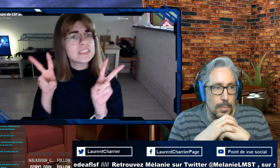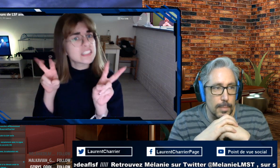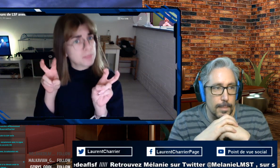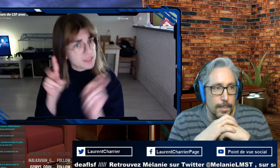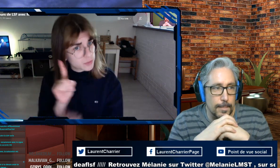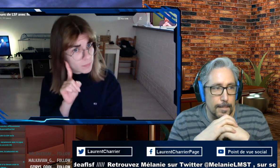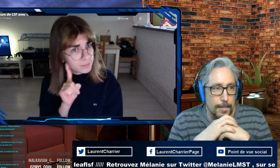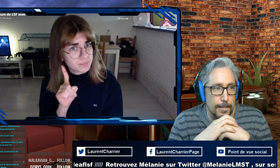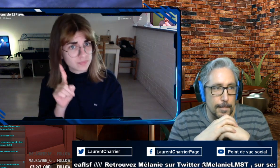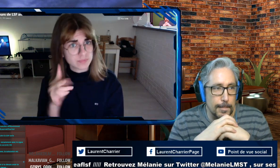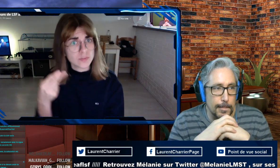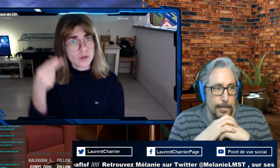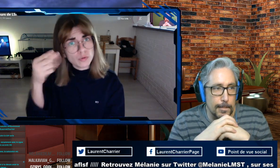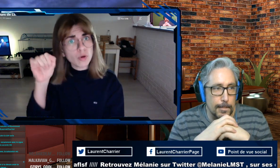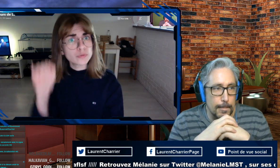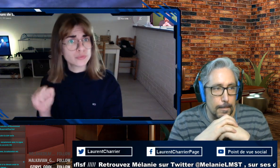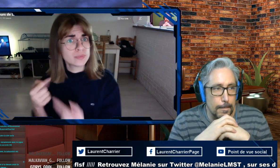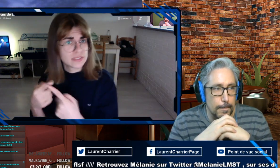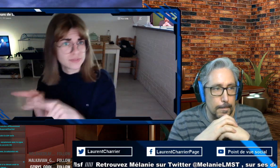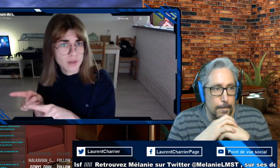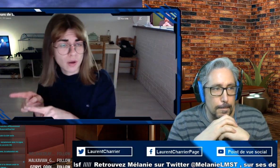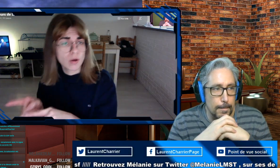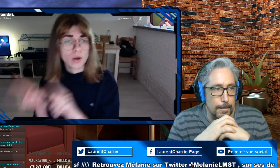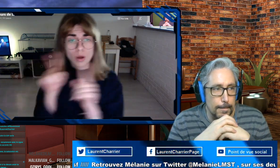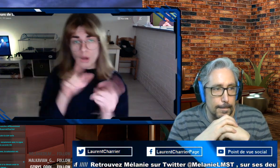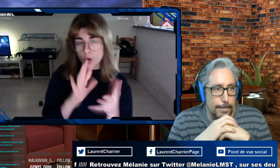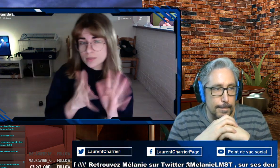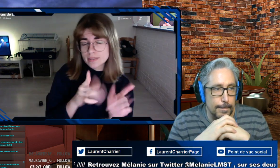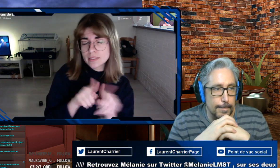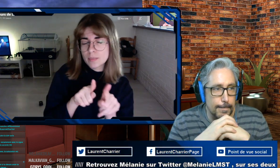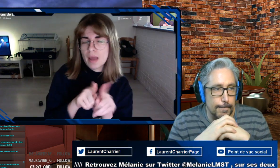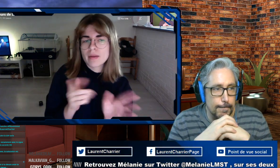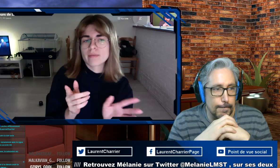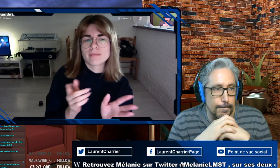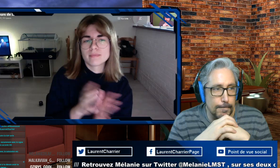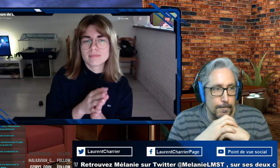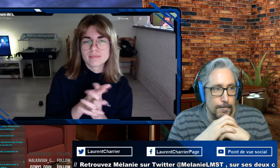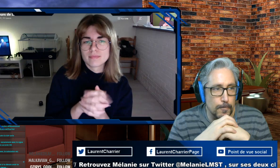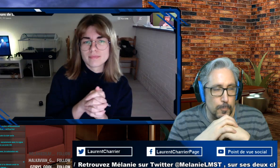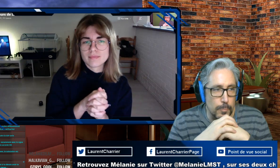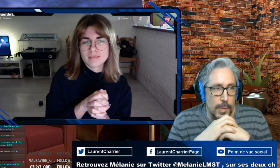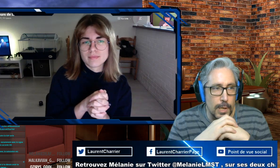mais aussi des expressions. Nord-Sud, c'est différent. En Inde-Sud, c'est pareil.